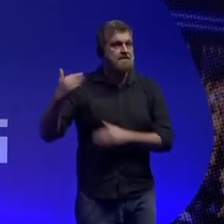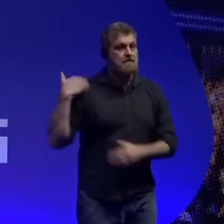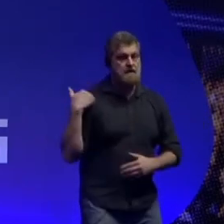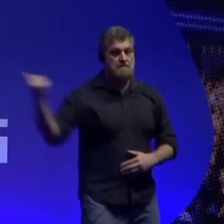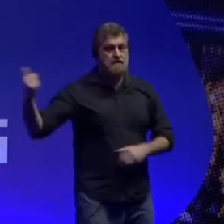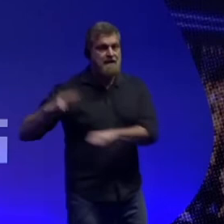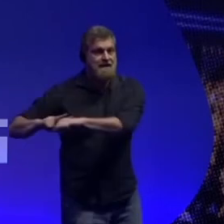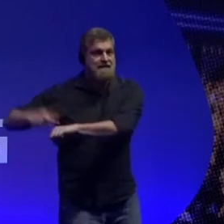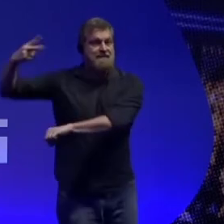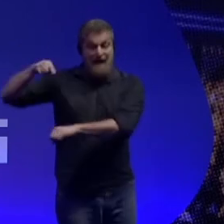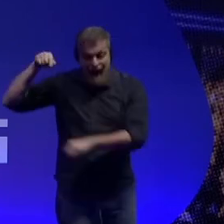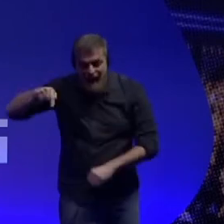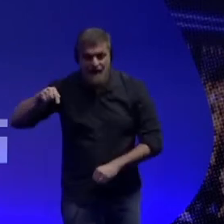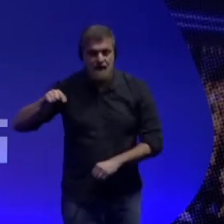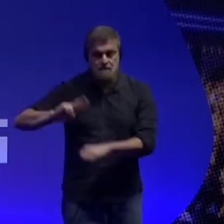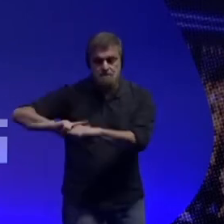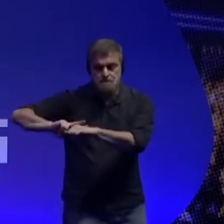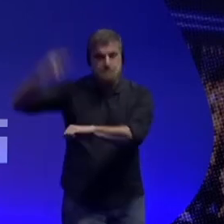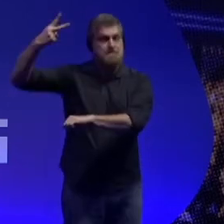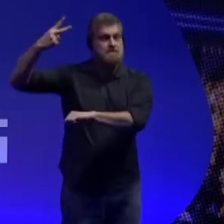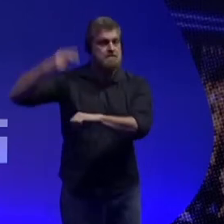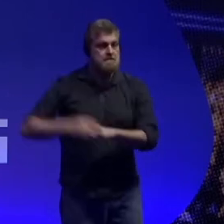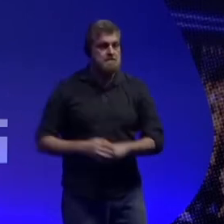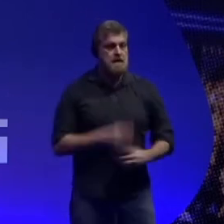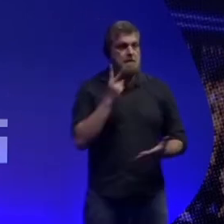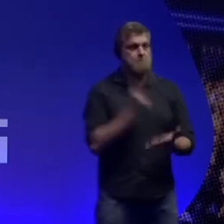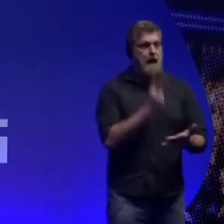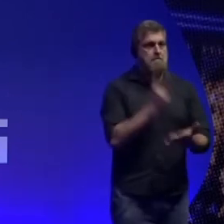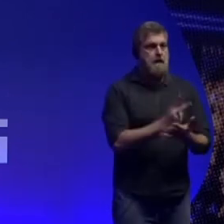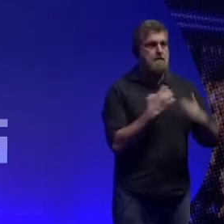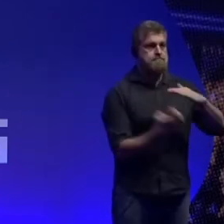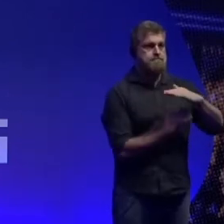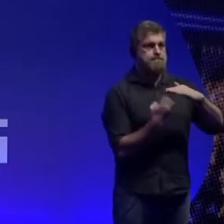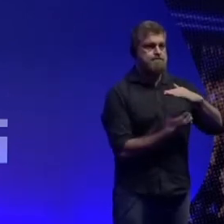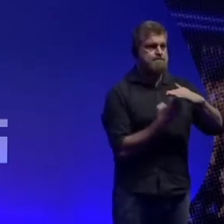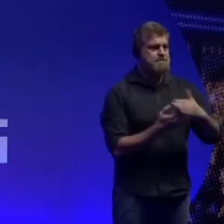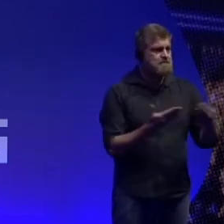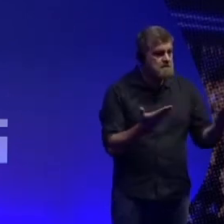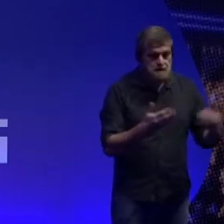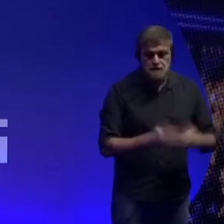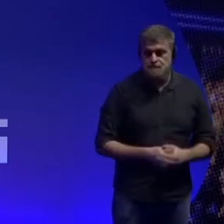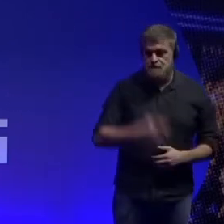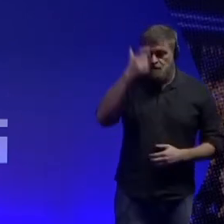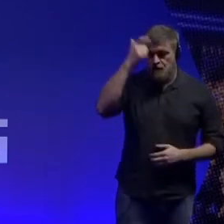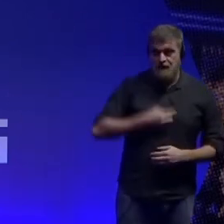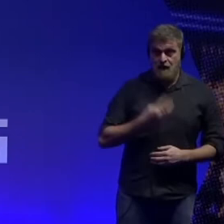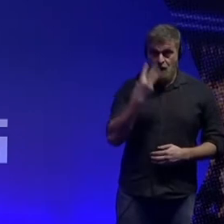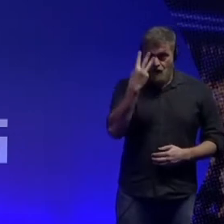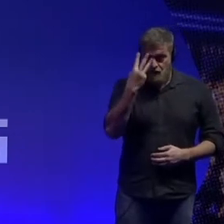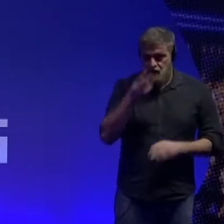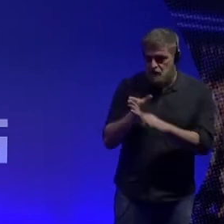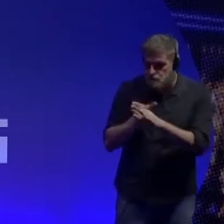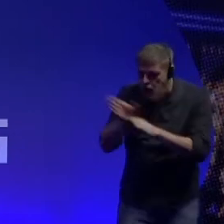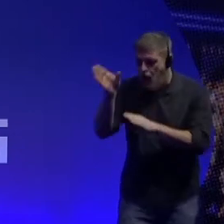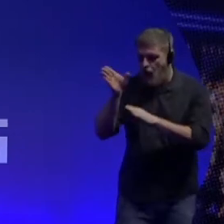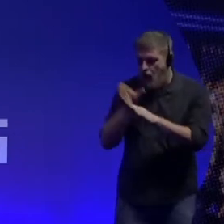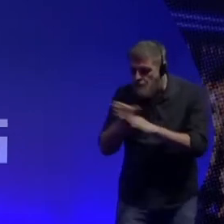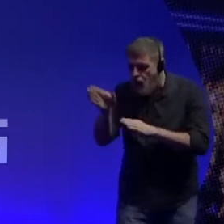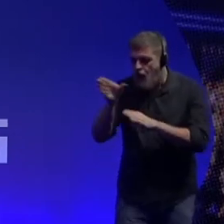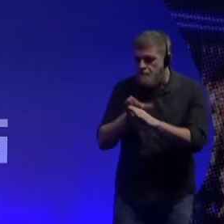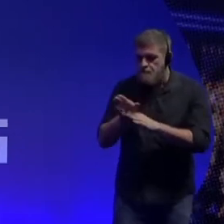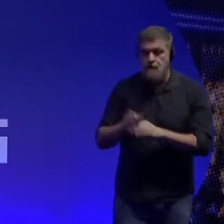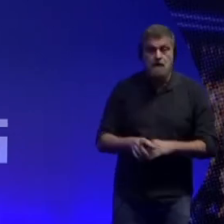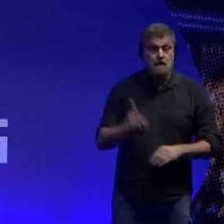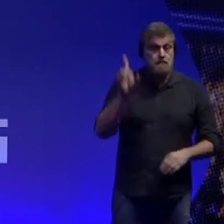considerar sair da empresa. A gente terminou o processo de mentoria, acho que a gente fez 3 mentorias. E um